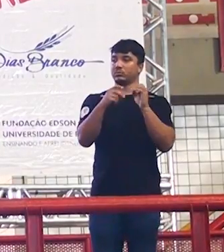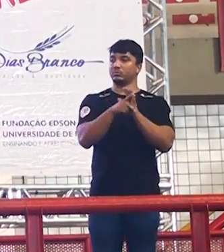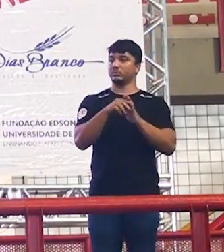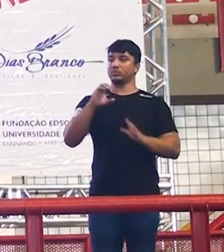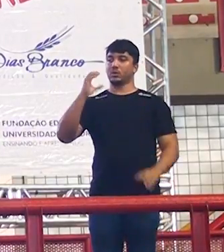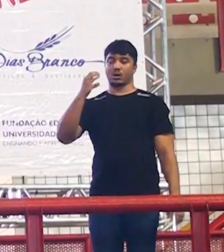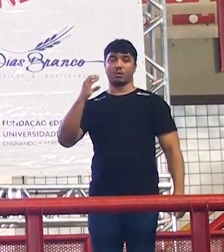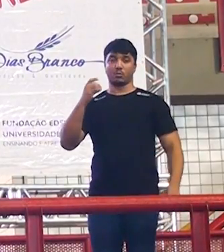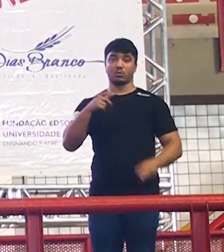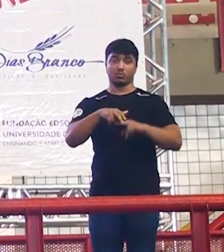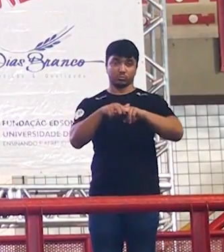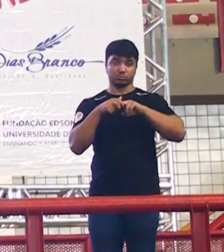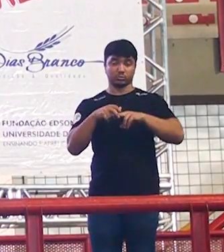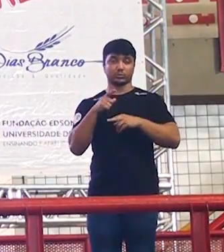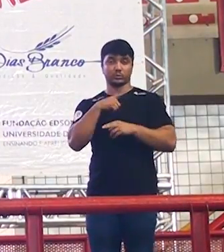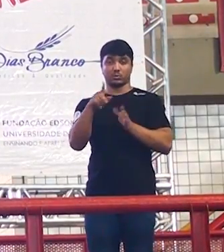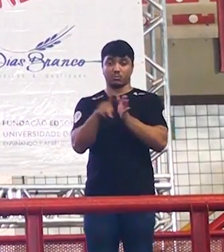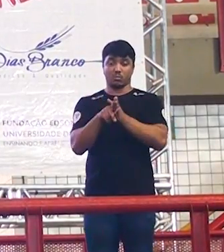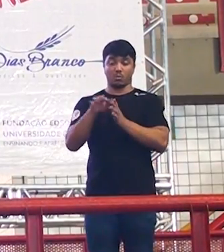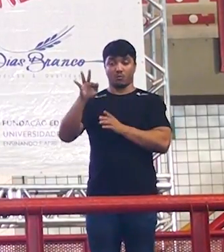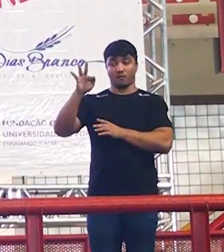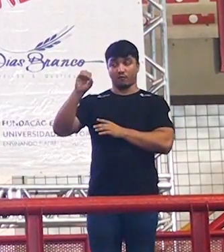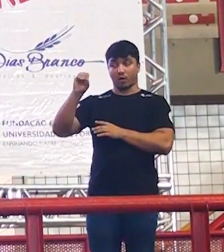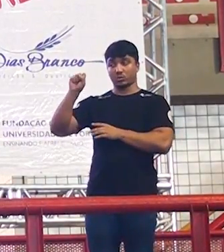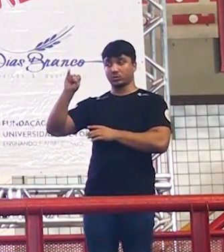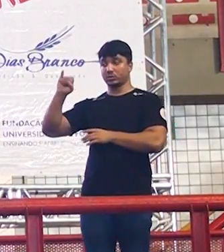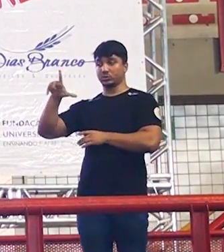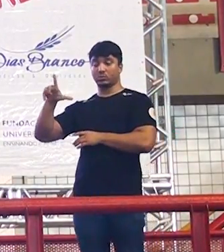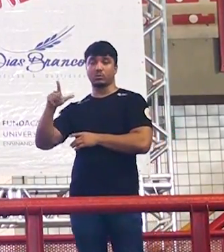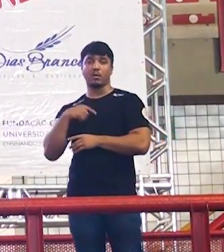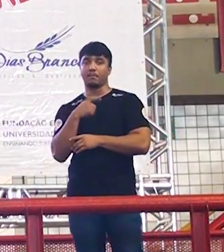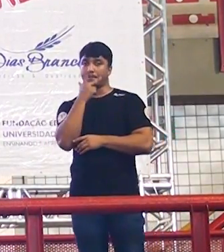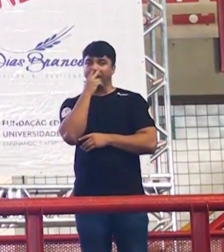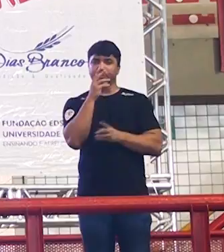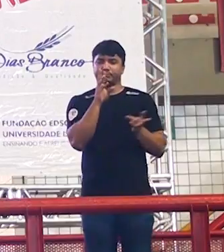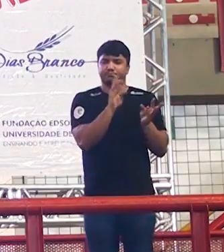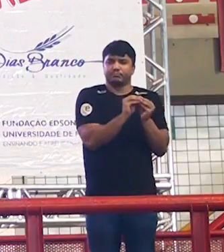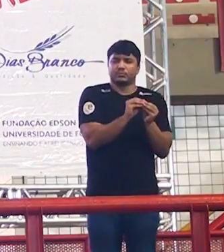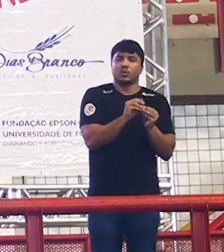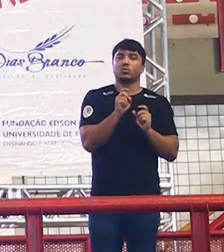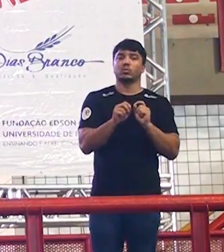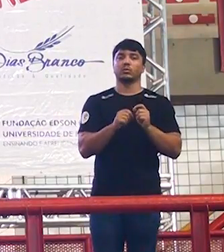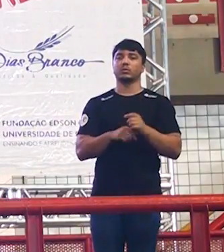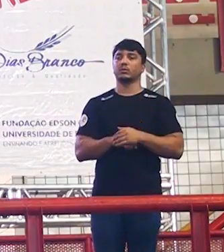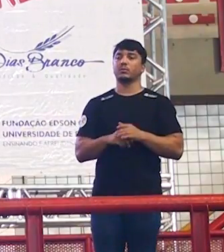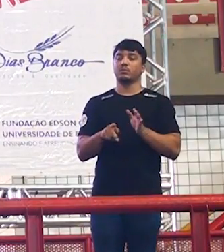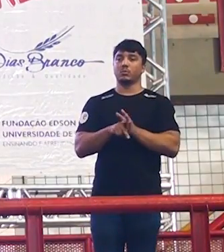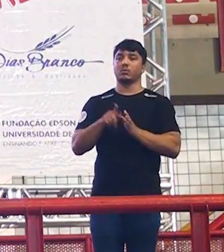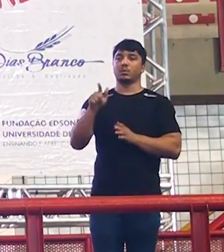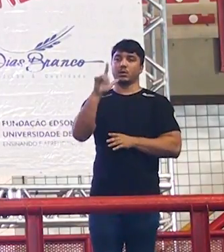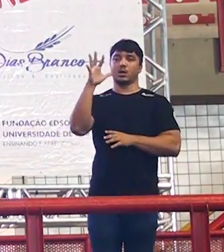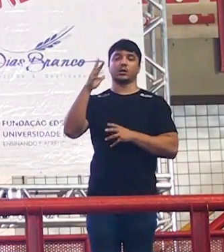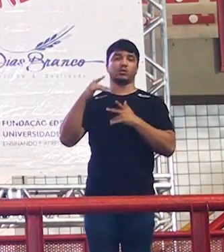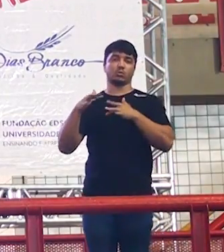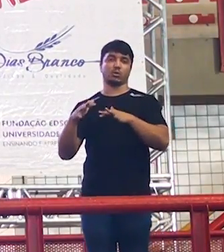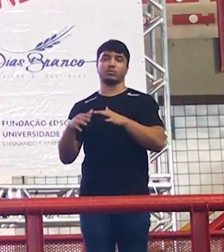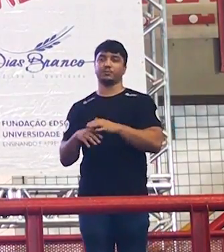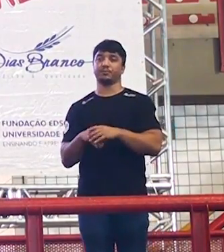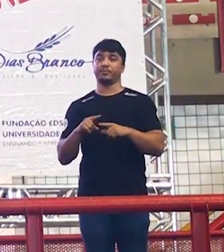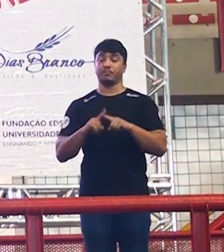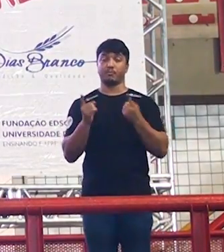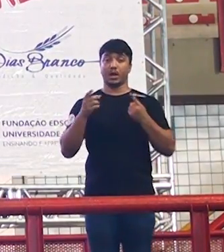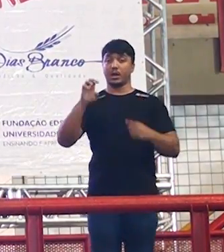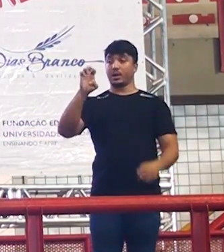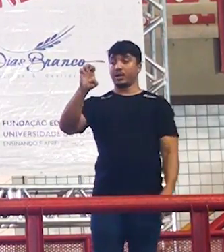Então, dos combustíveis fósseis, quem menos contribui para o efeito estufa é o gás natural. Só